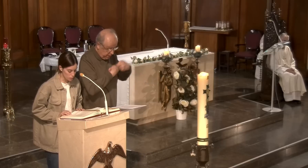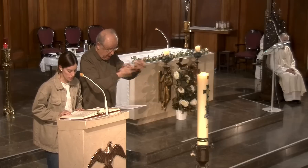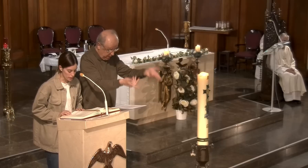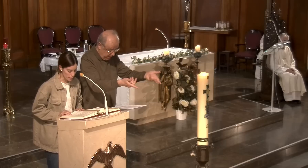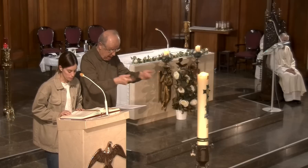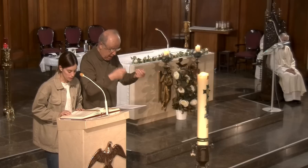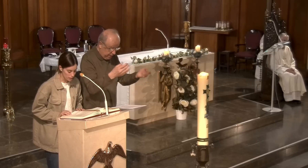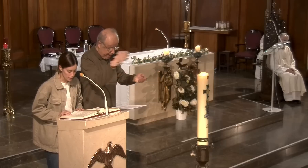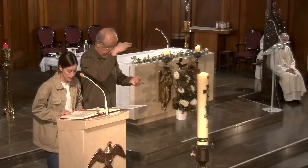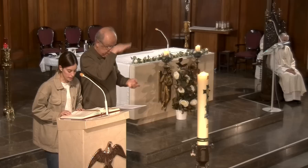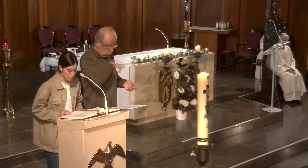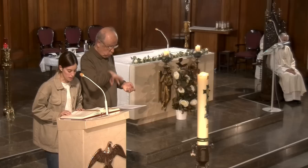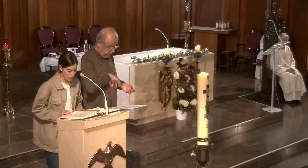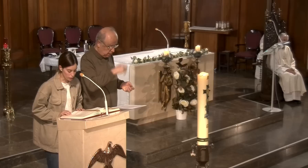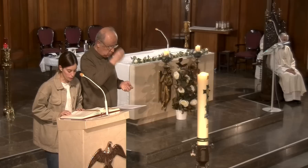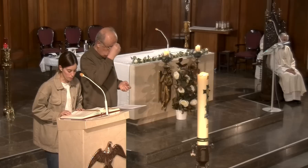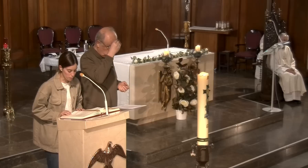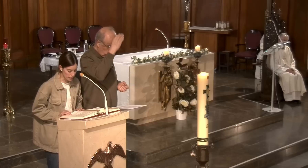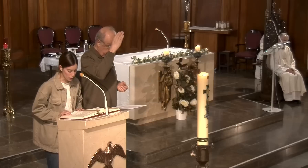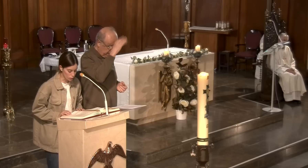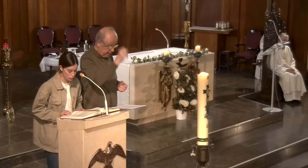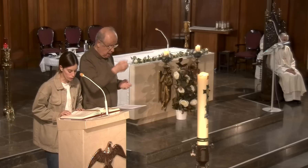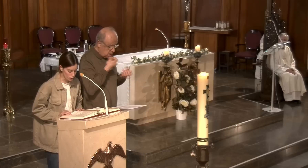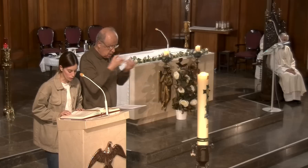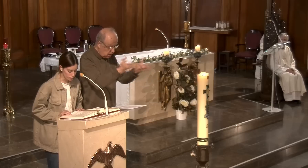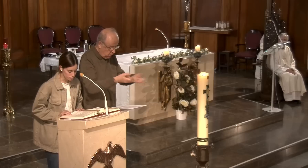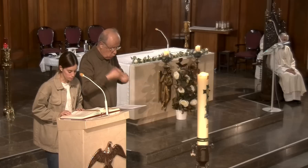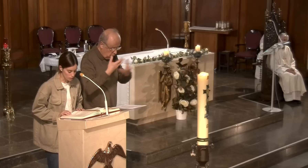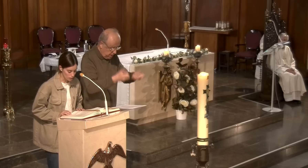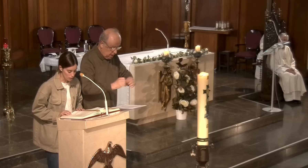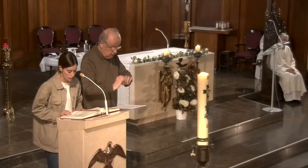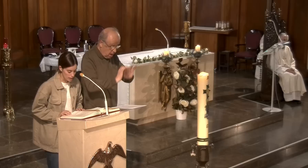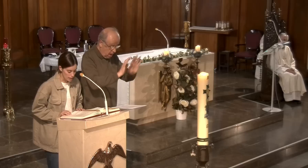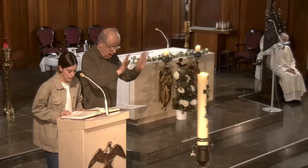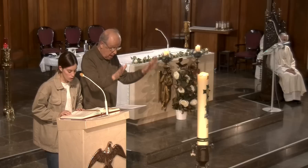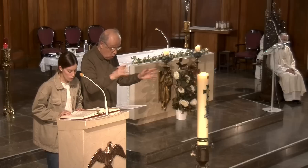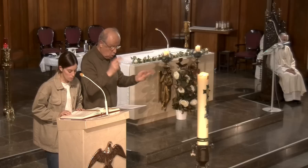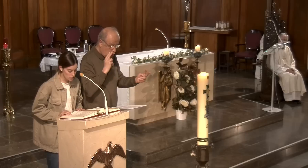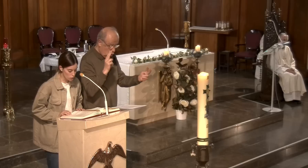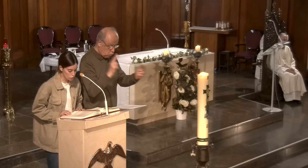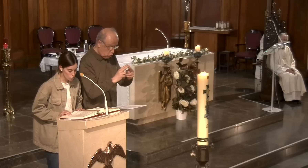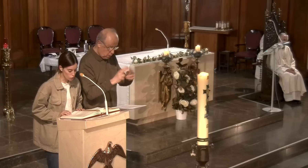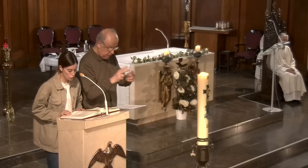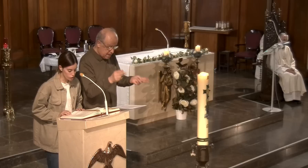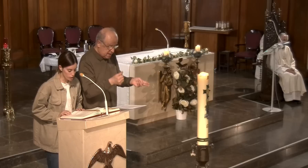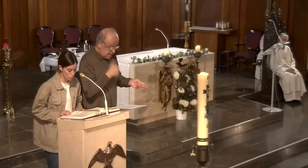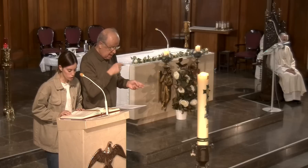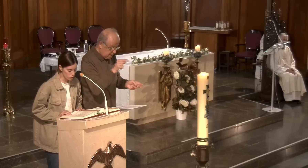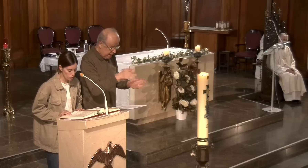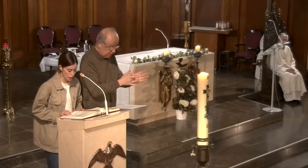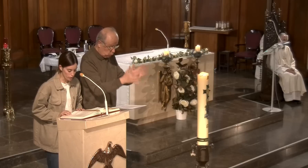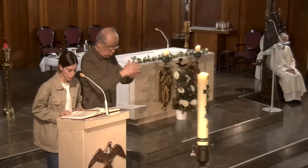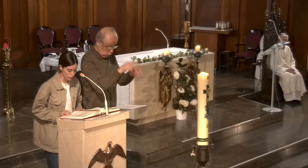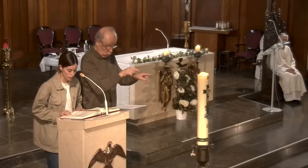sabiduría y revelación para conocerlo e ilumine los ojos de vuestro corazón